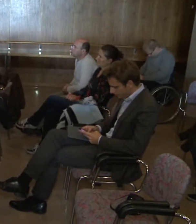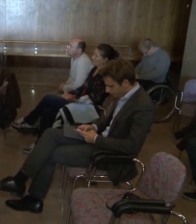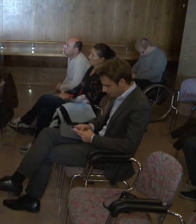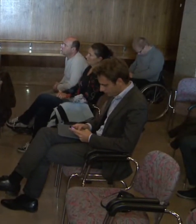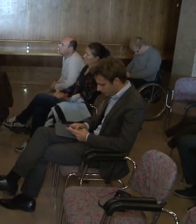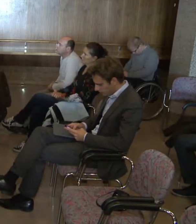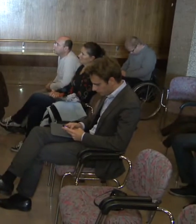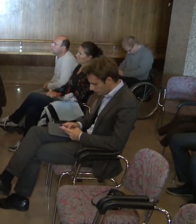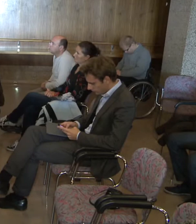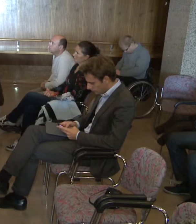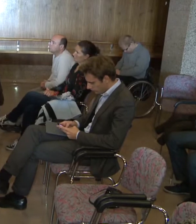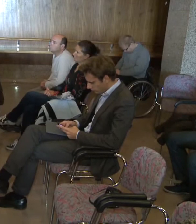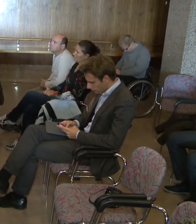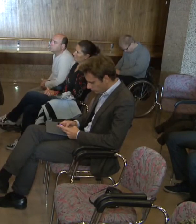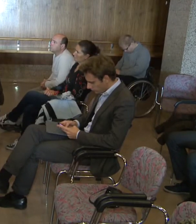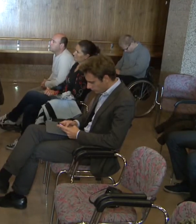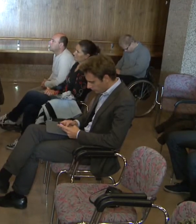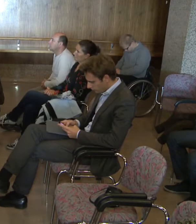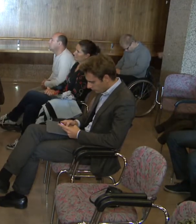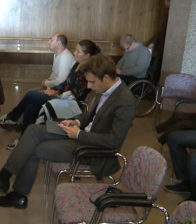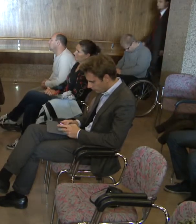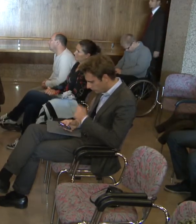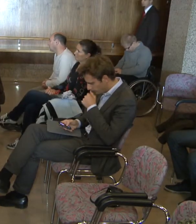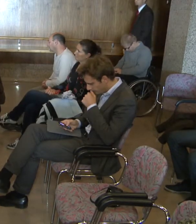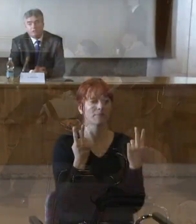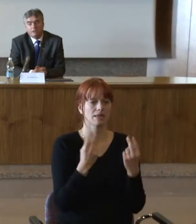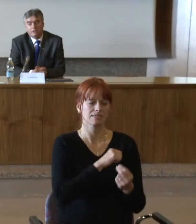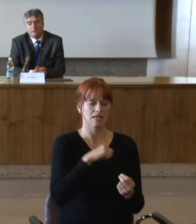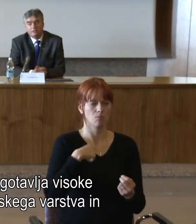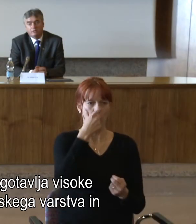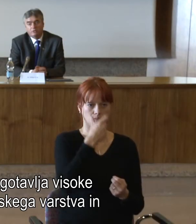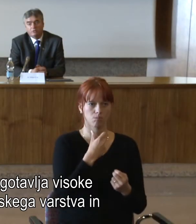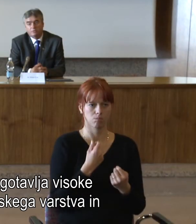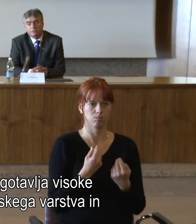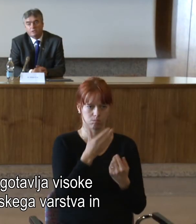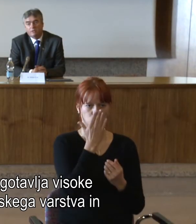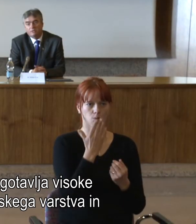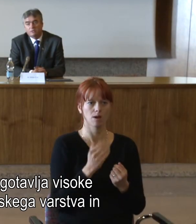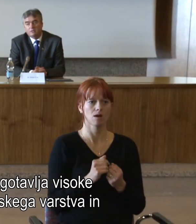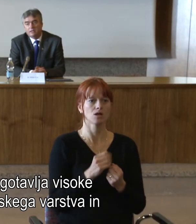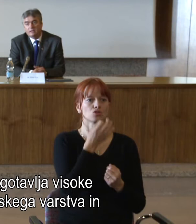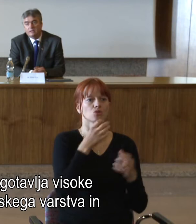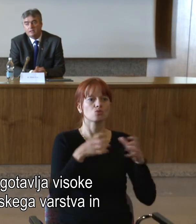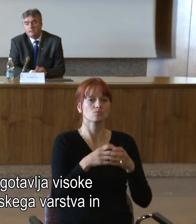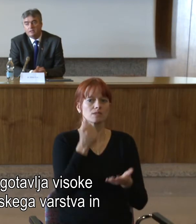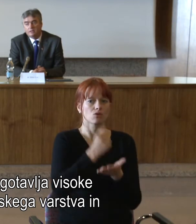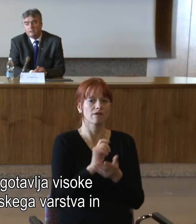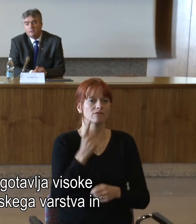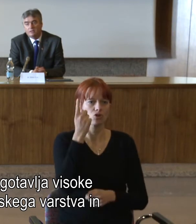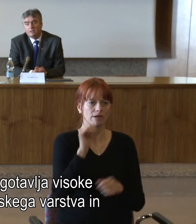morda stokrat prosim naprej do Türka. Dobro, če družba zagotavlja visoke standarde